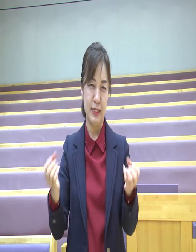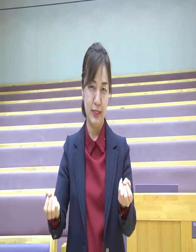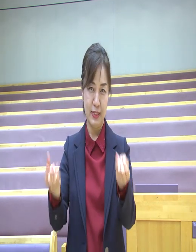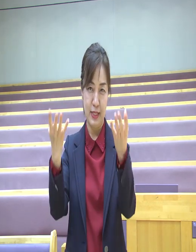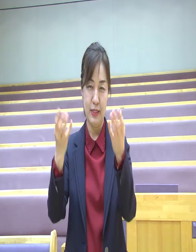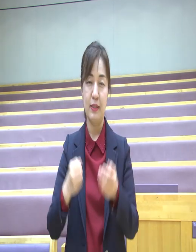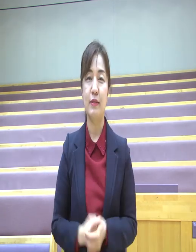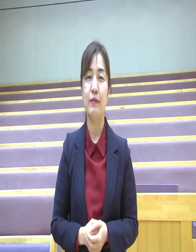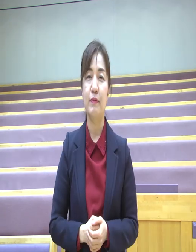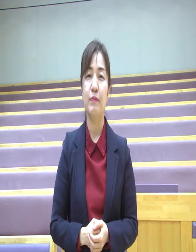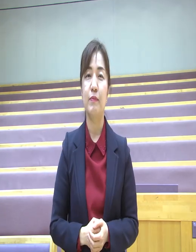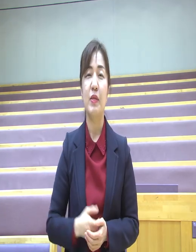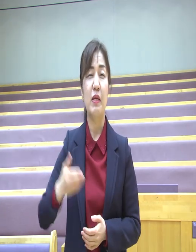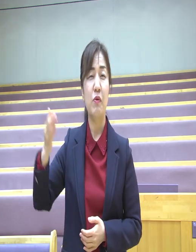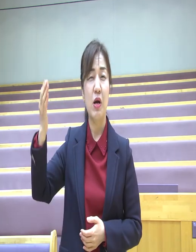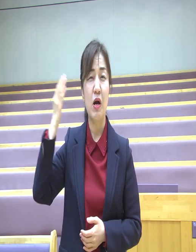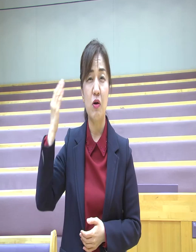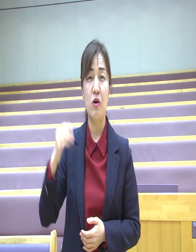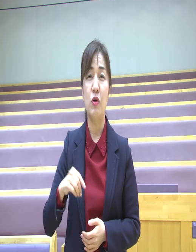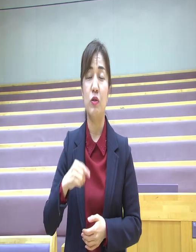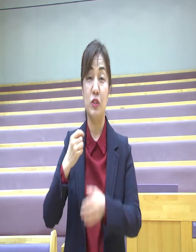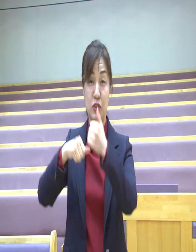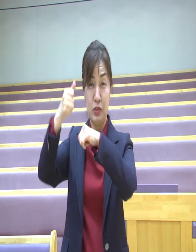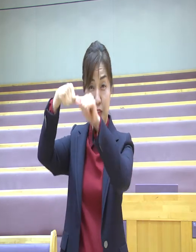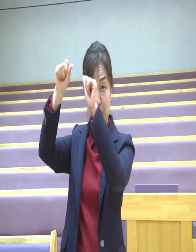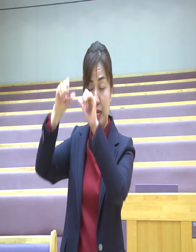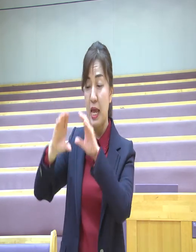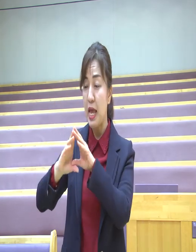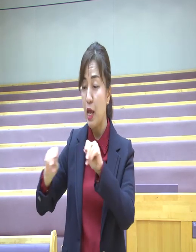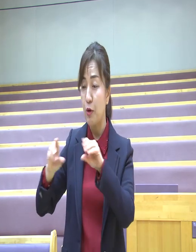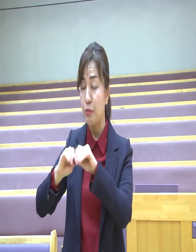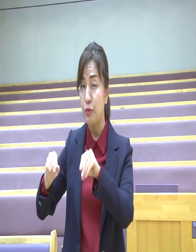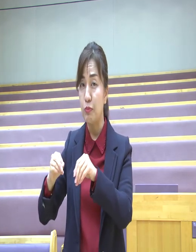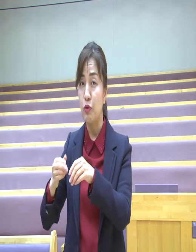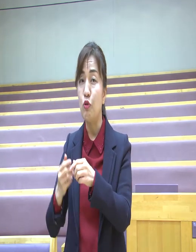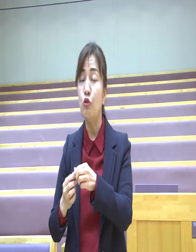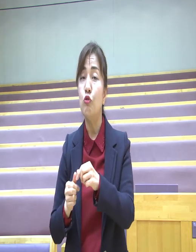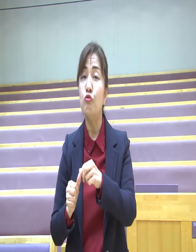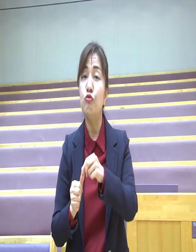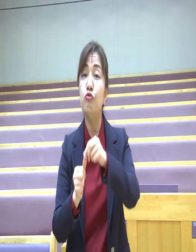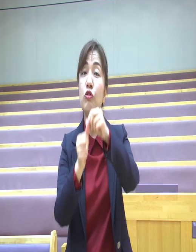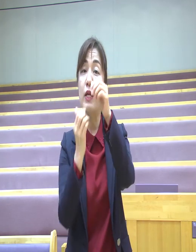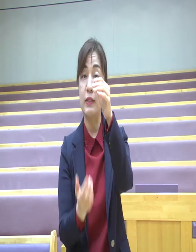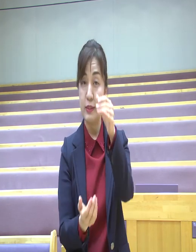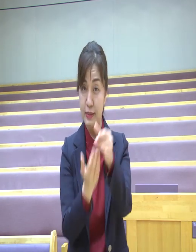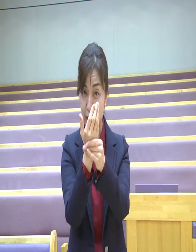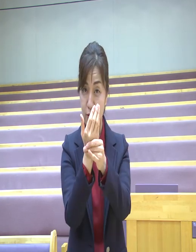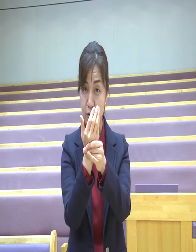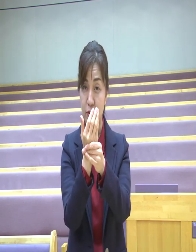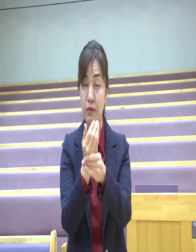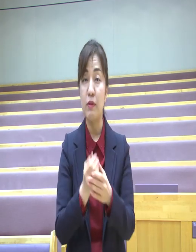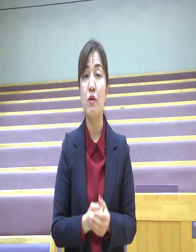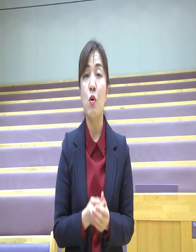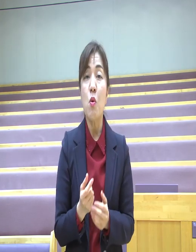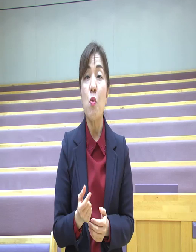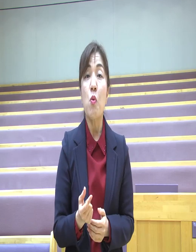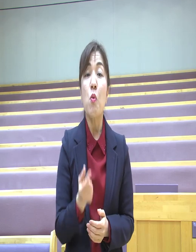만찬이죠. 과거 자신들의 조상들을 애굽으로부터 구원하신 그 사건이 이제